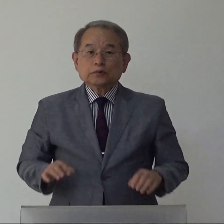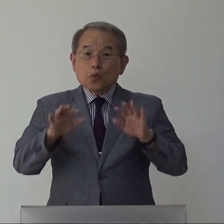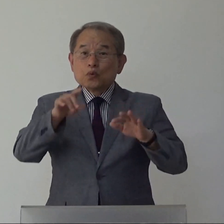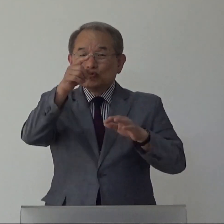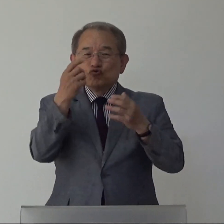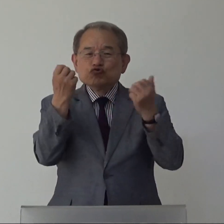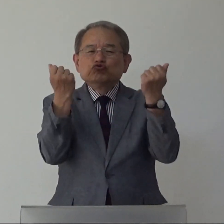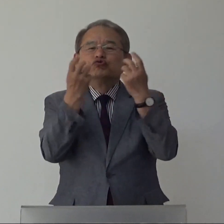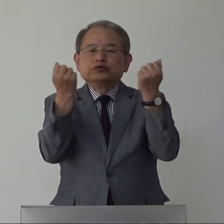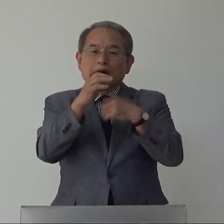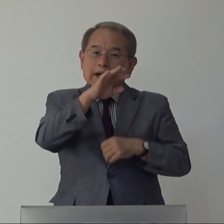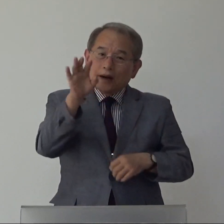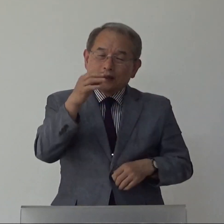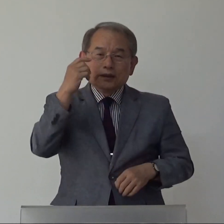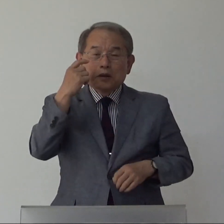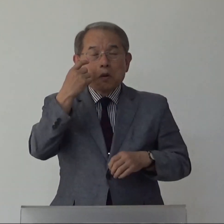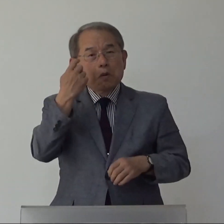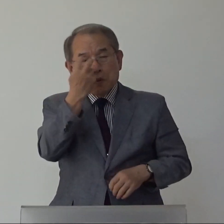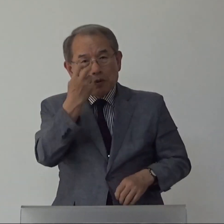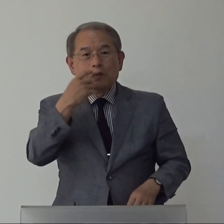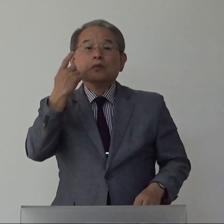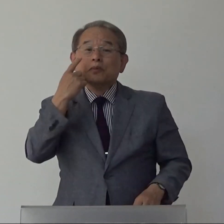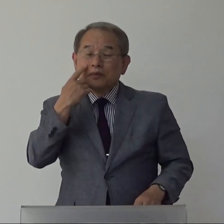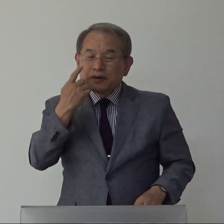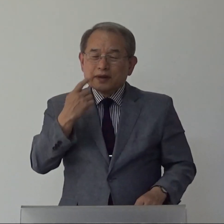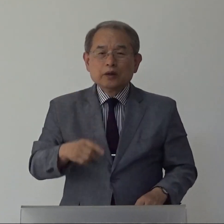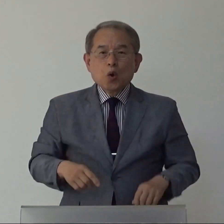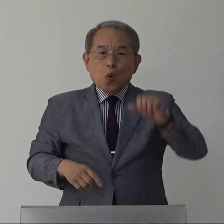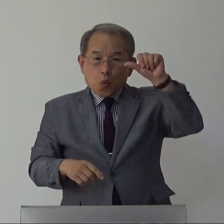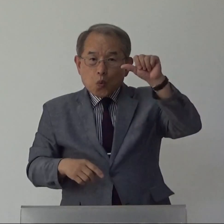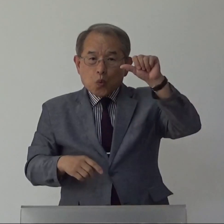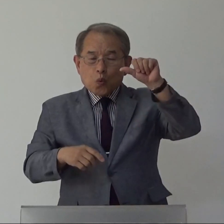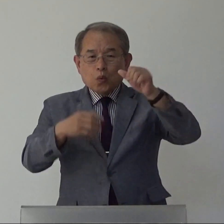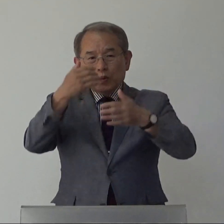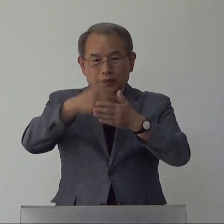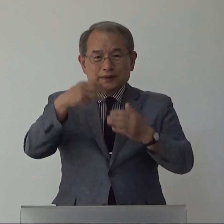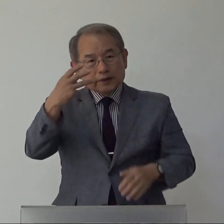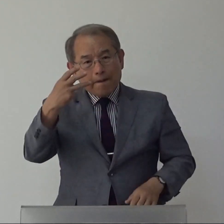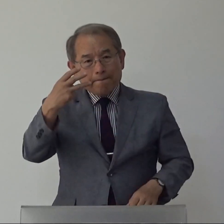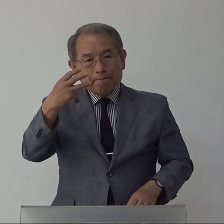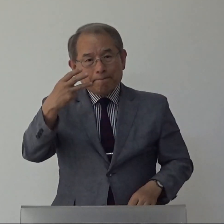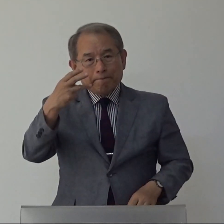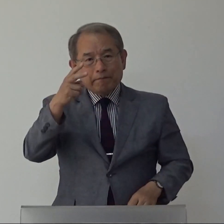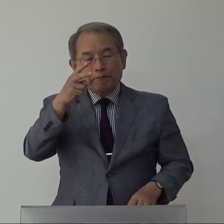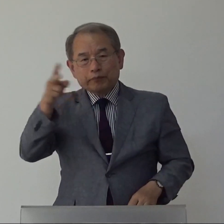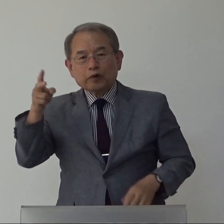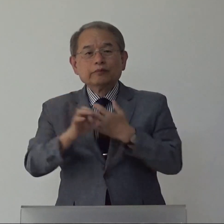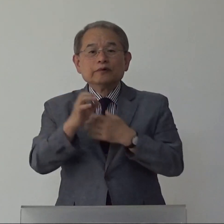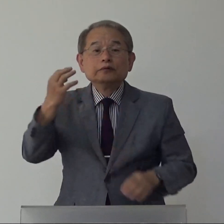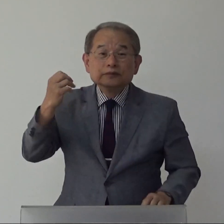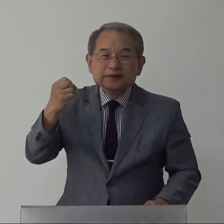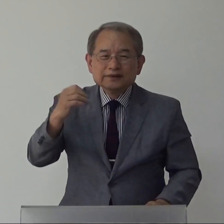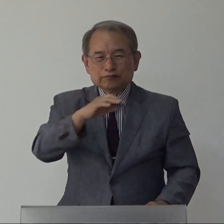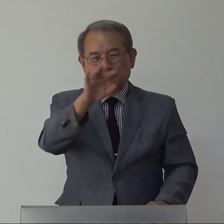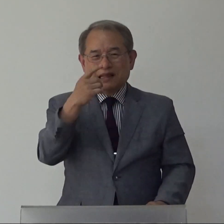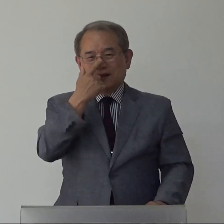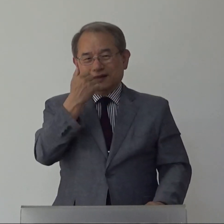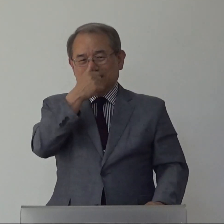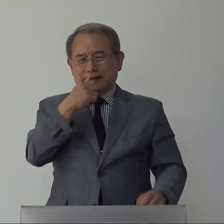행복하도록 노력하며 사십시오. 오늘 숫자에 대해서 제가 한번 깊이 연구해 보았습니다. 5 빼기